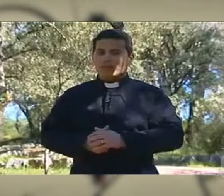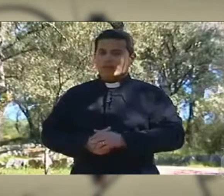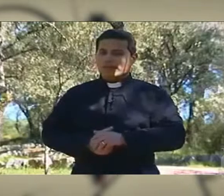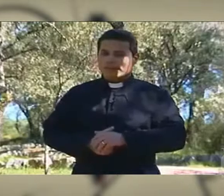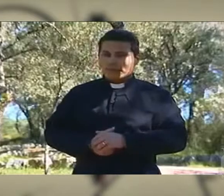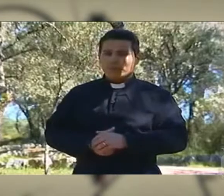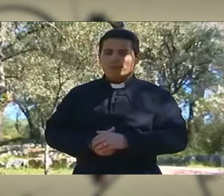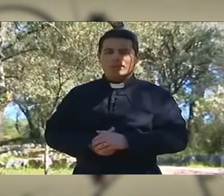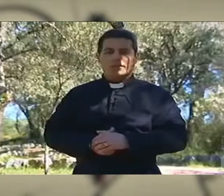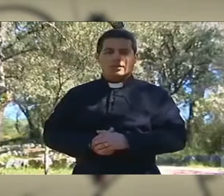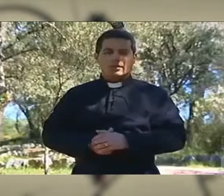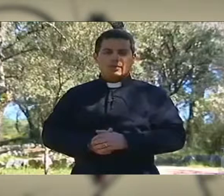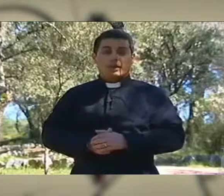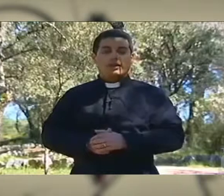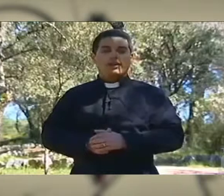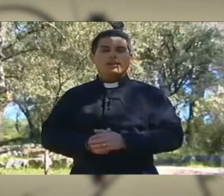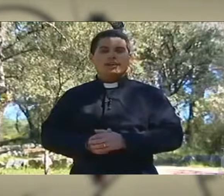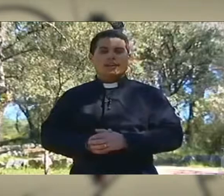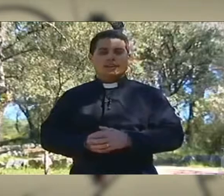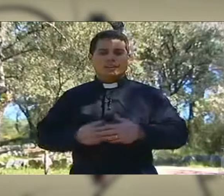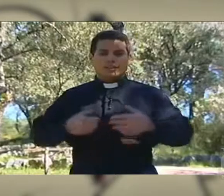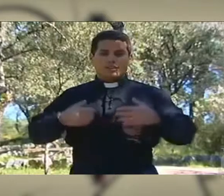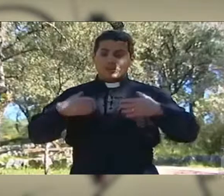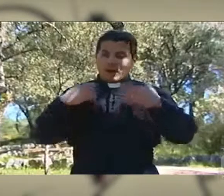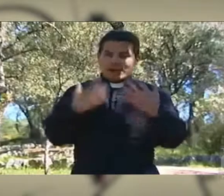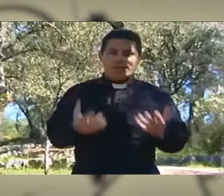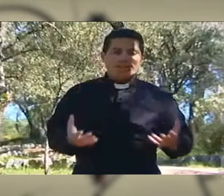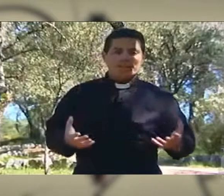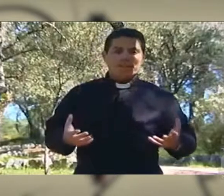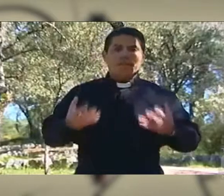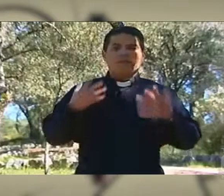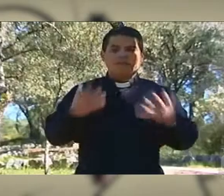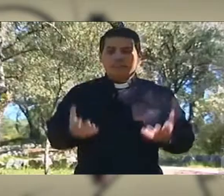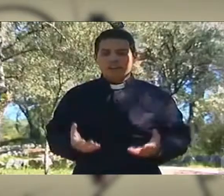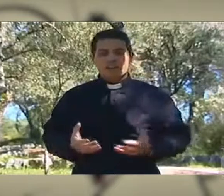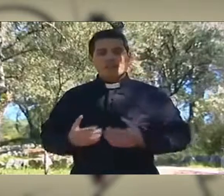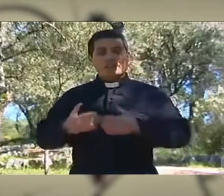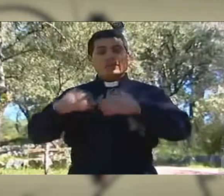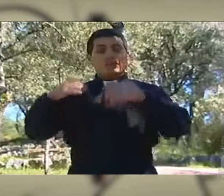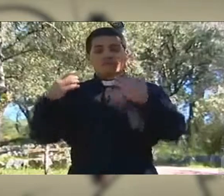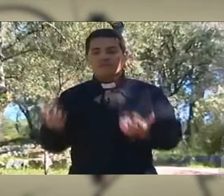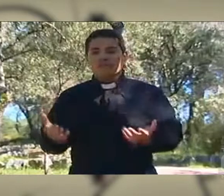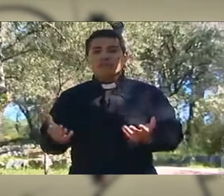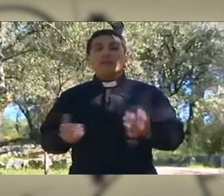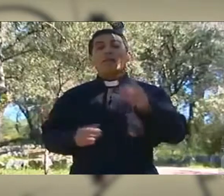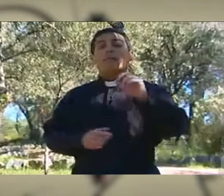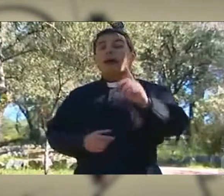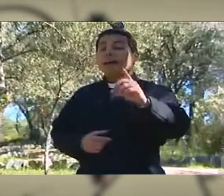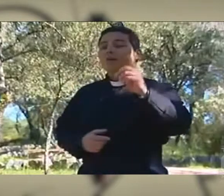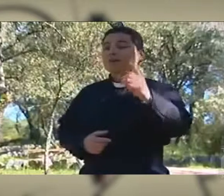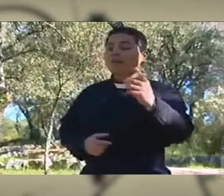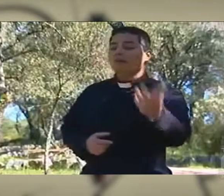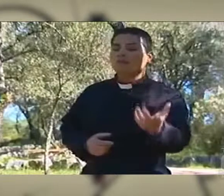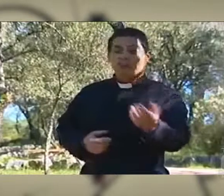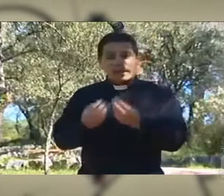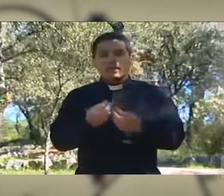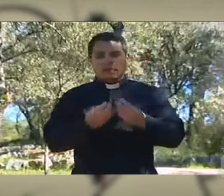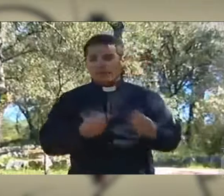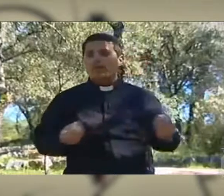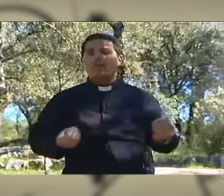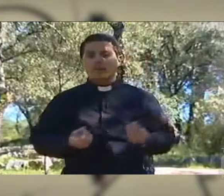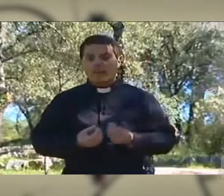Santo Agostinho, juntos para o bem comum. Que exemplo para todos os tempos, não é verdade?